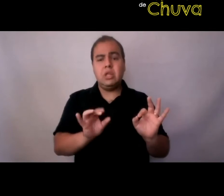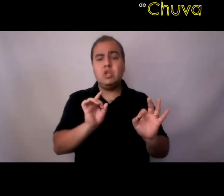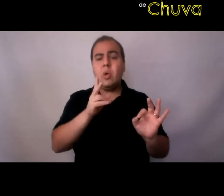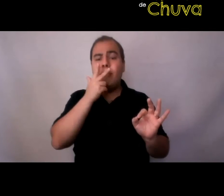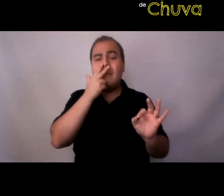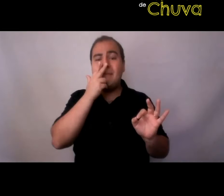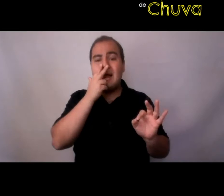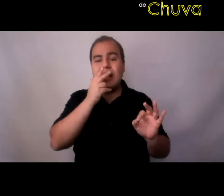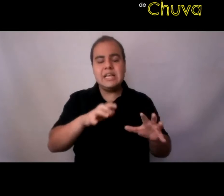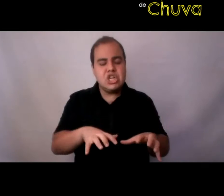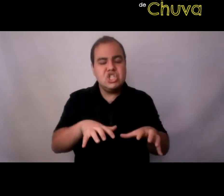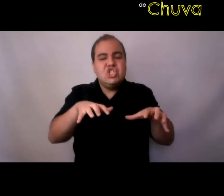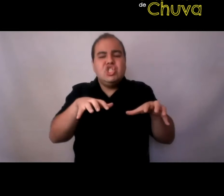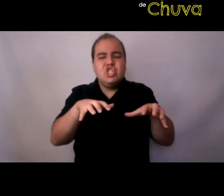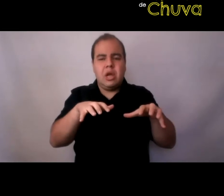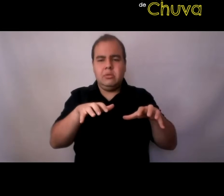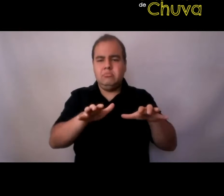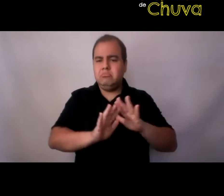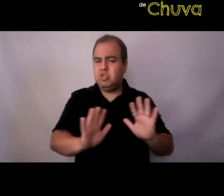úmida. Mas